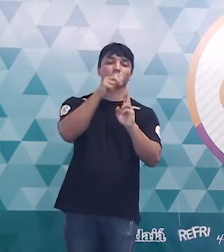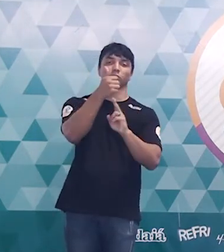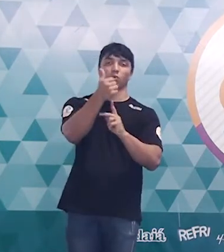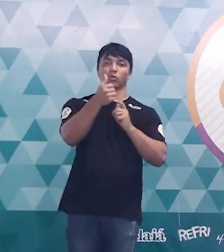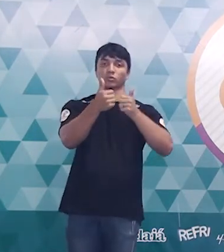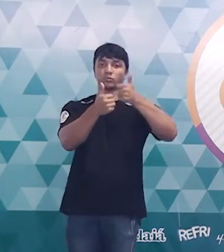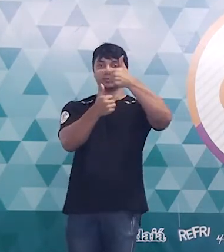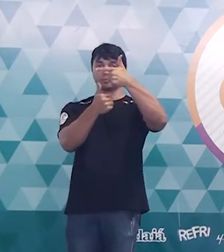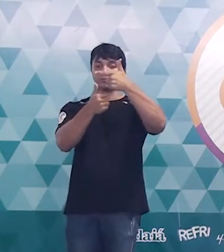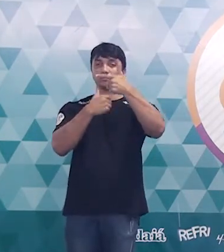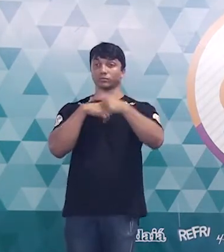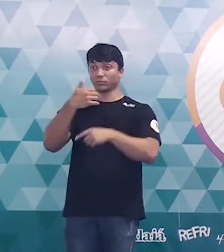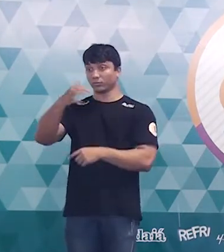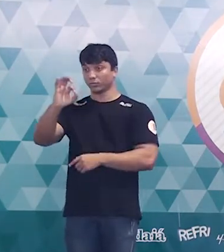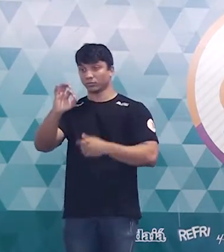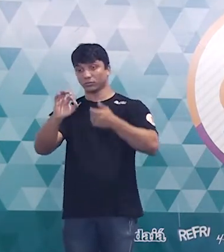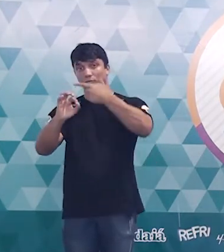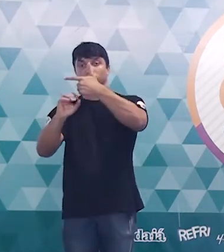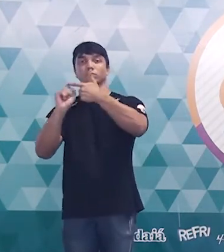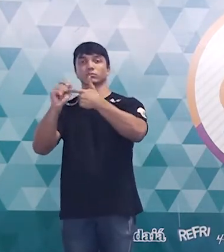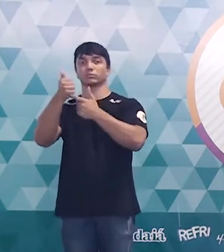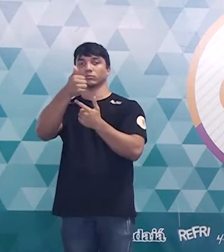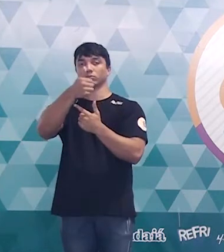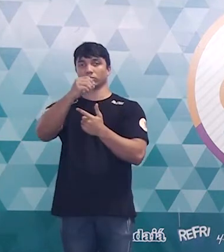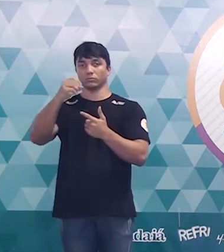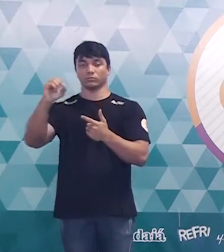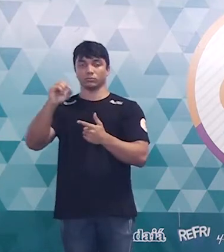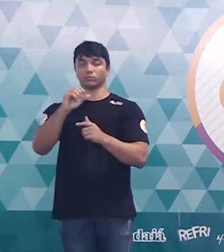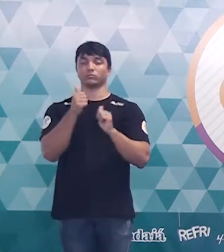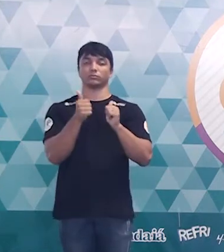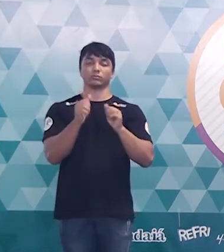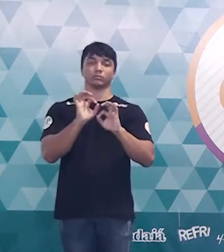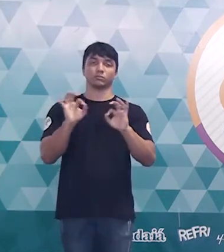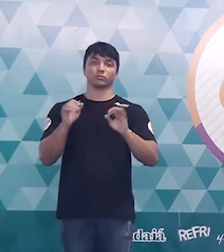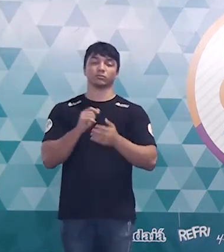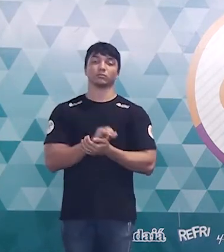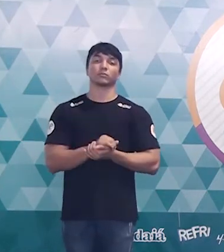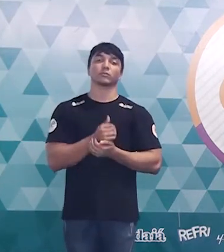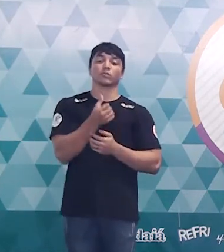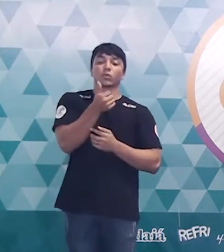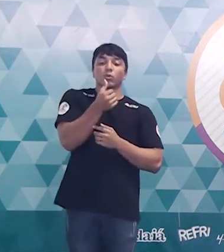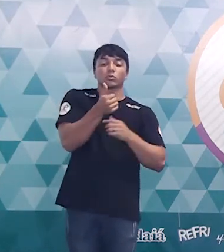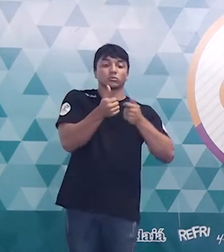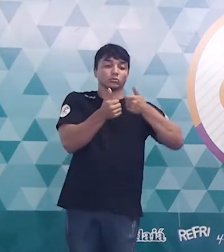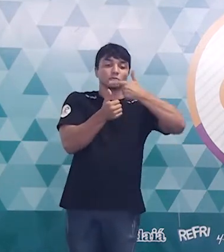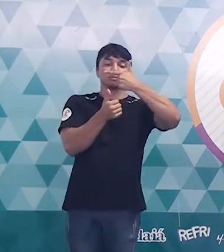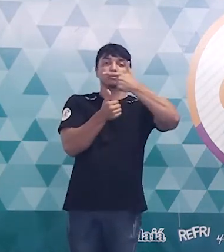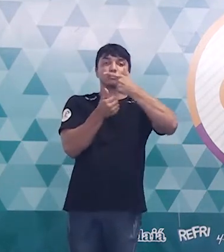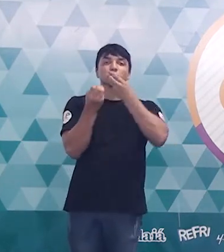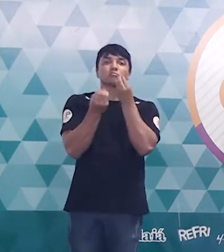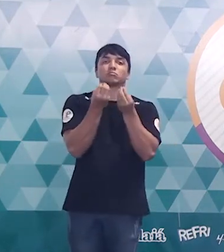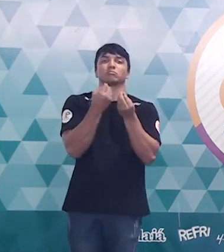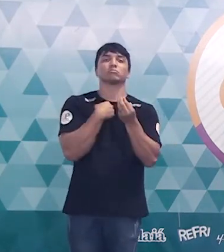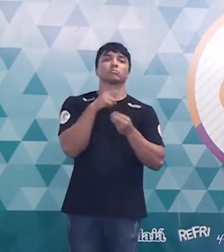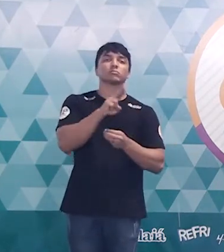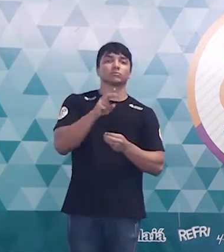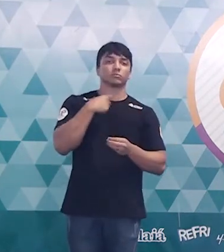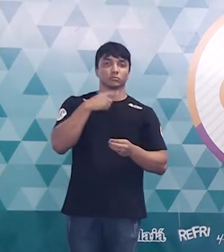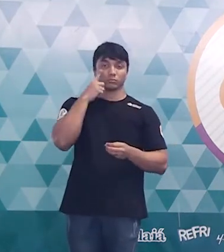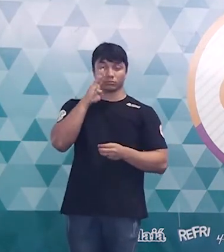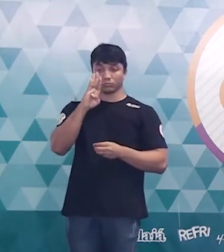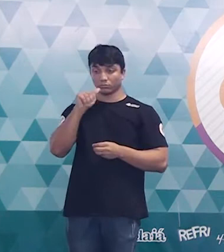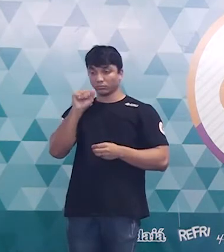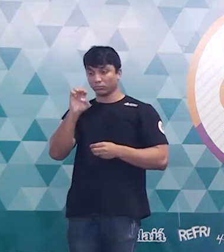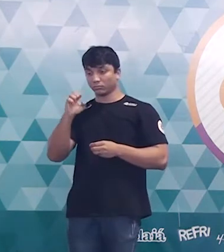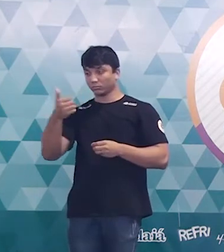quadrado. 10 ao quadrado é 100. Eu quero saber quem é o quê? 11 ao quadrado. Olha só para as